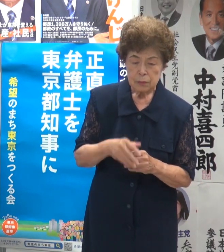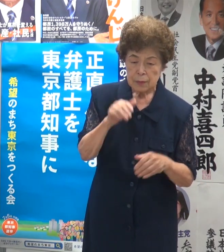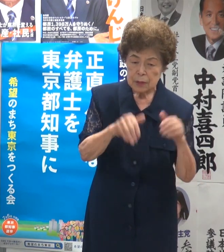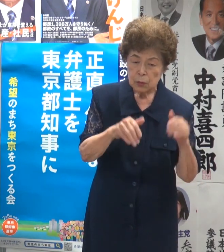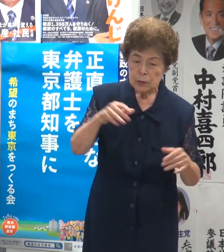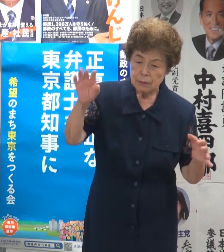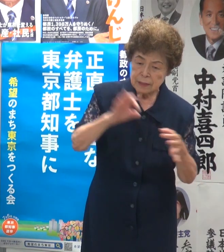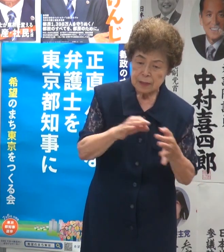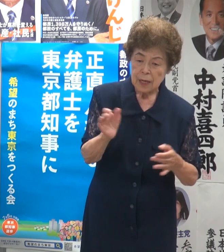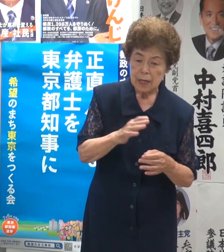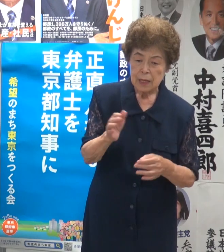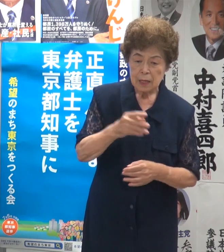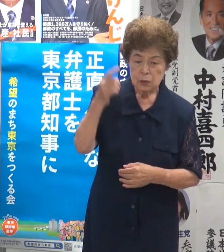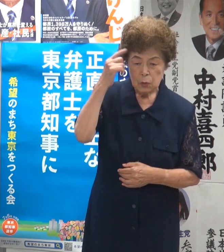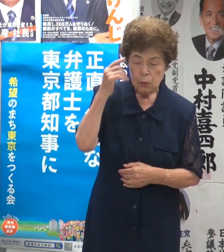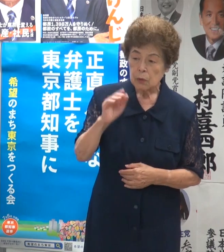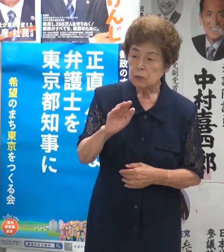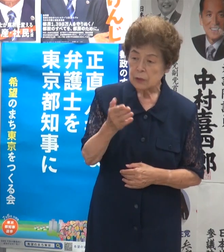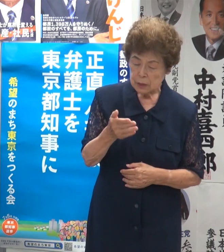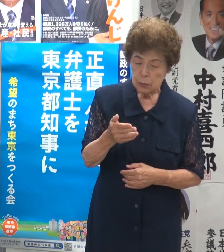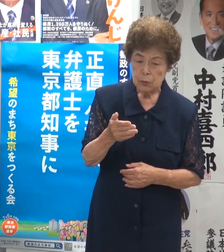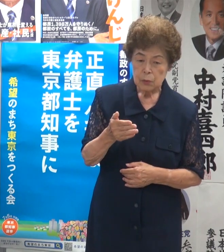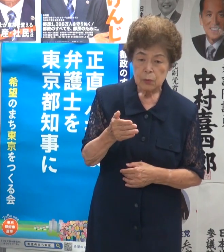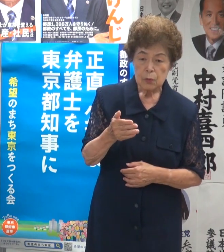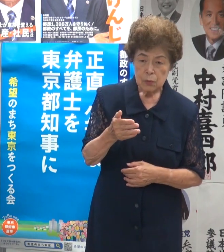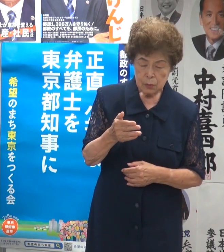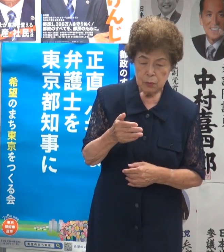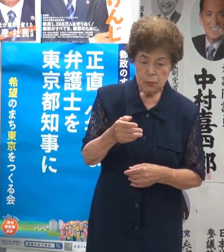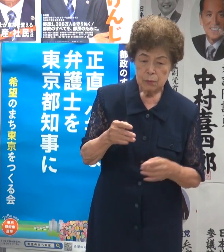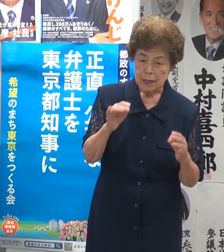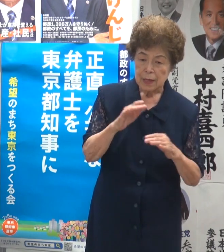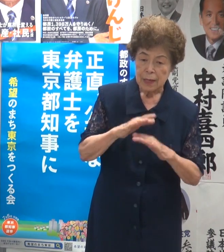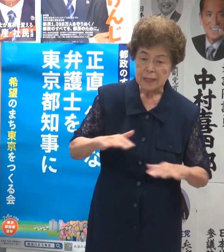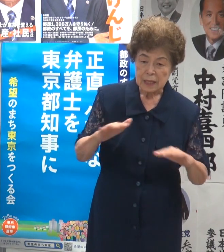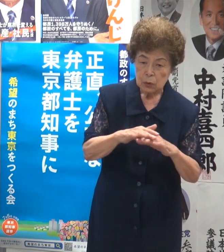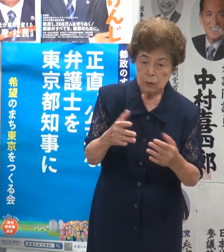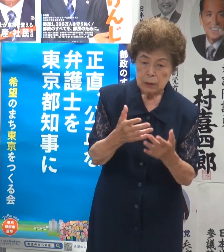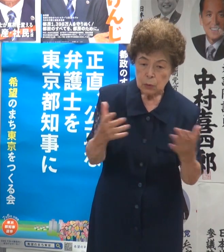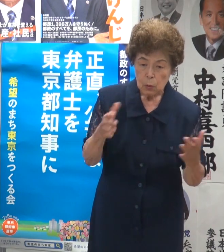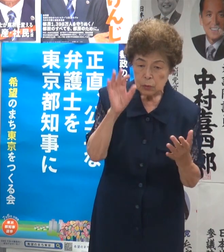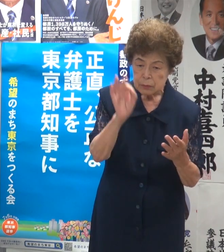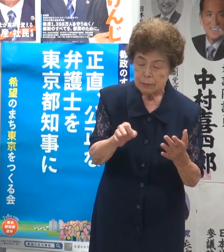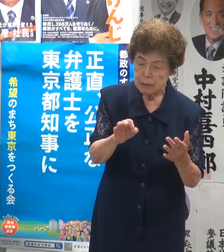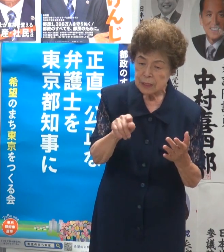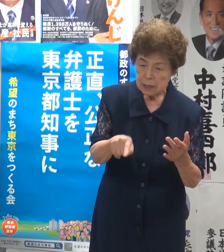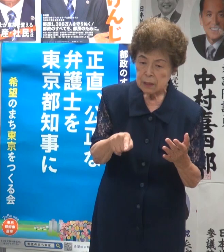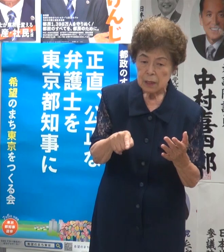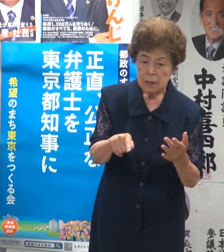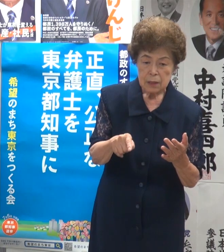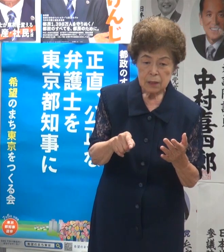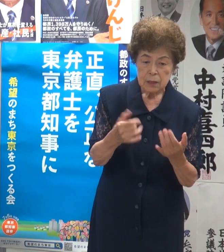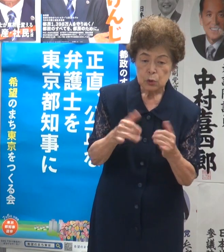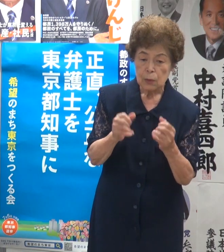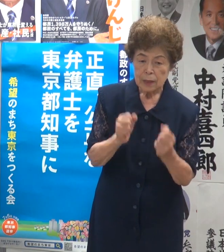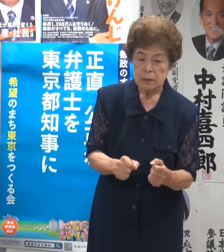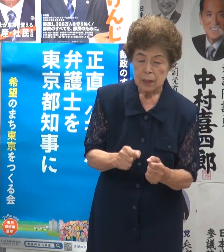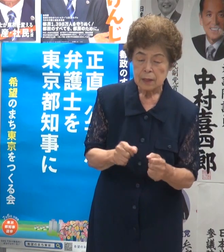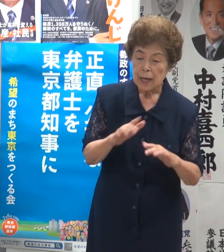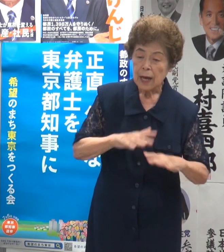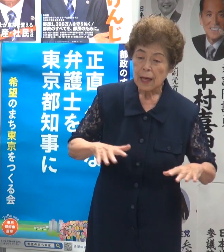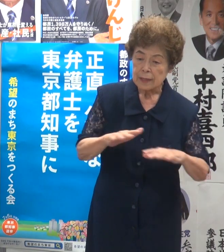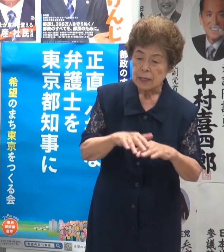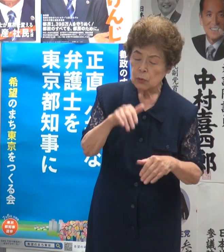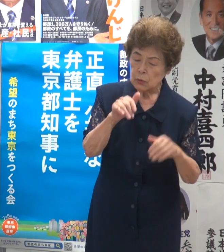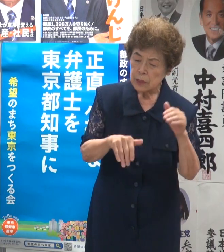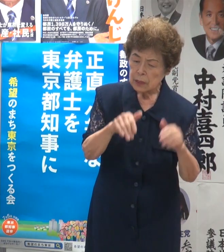のかもしれないですけど、かなりのなんか視聴回数が稼がれてたりとか、ちょっといろいろ差があるんですけど、本当にそのネット選挙の効